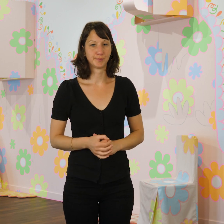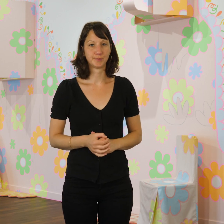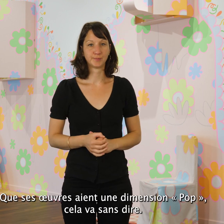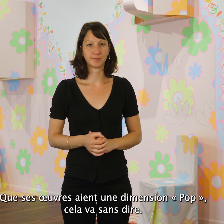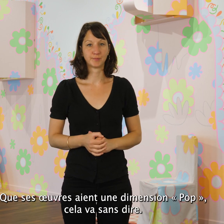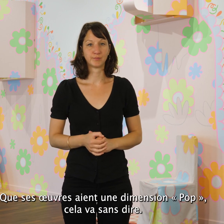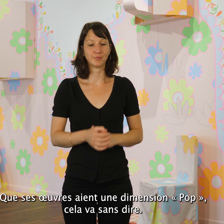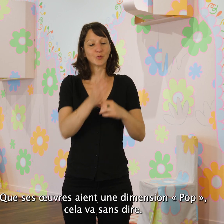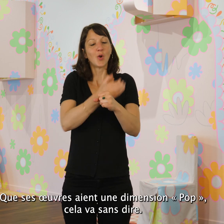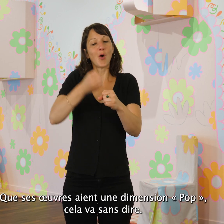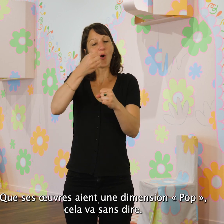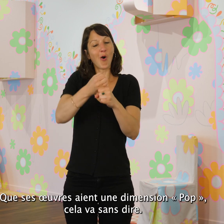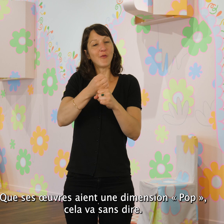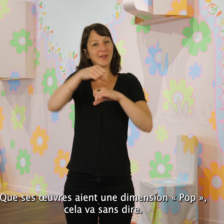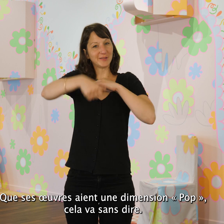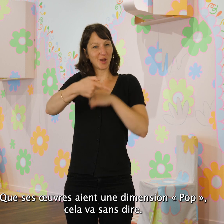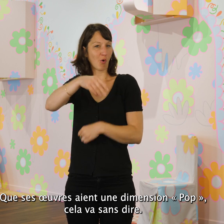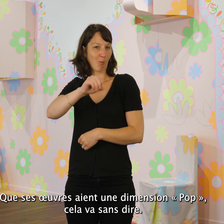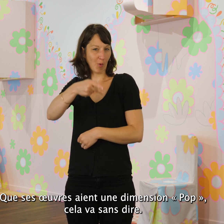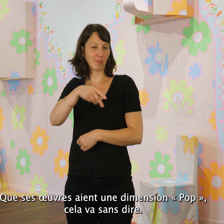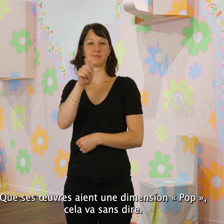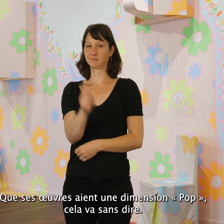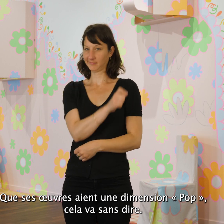Que ses œuvres aient une dimension pop, cela va sans dire.